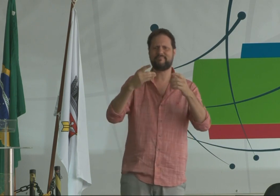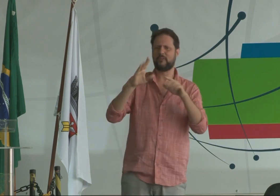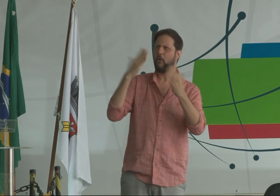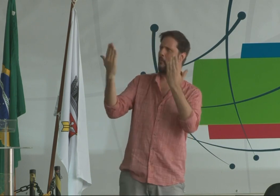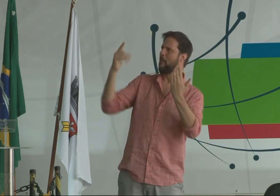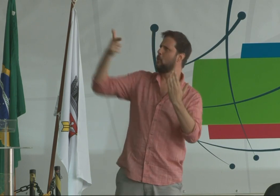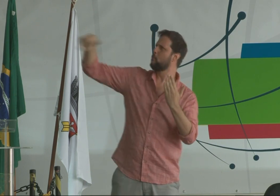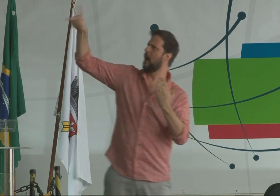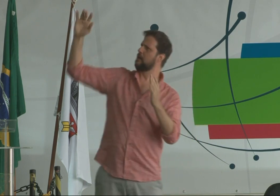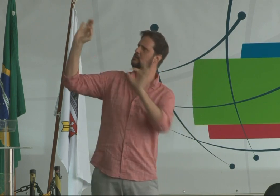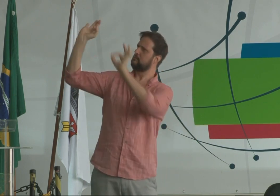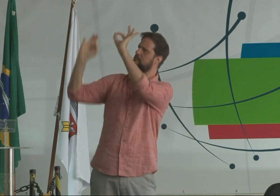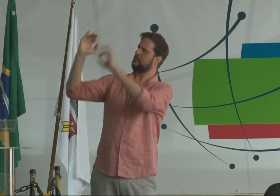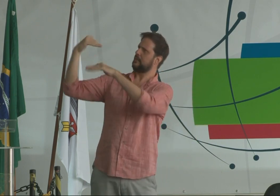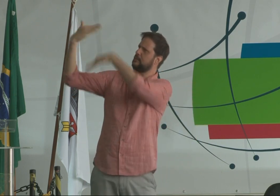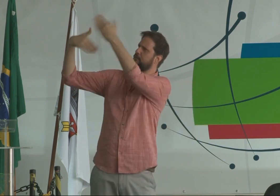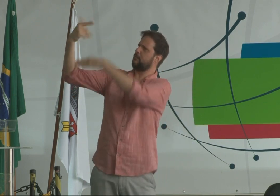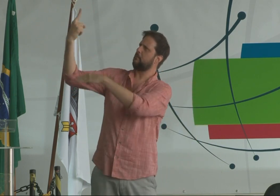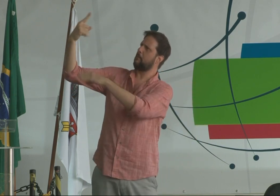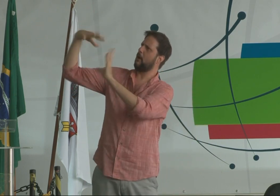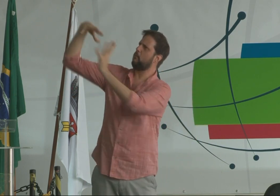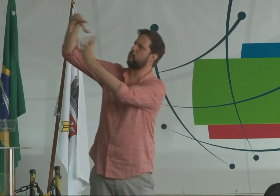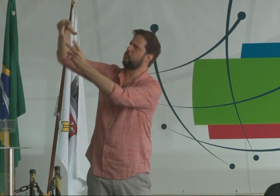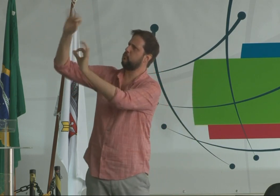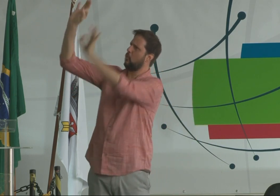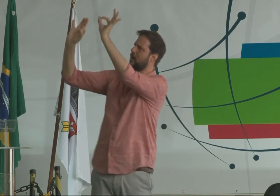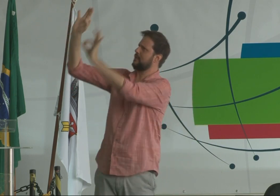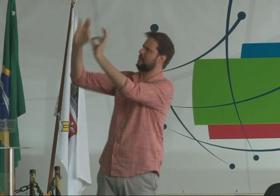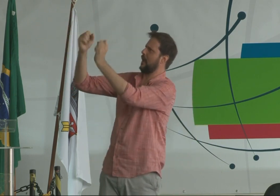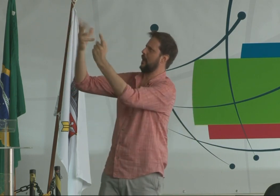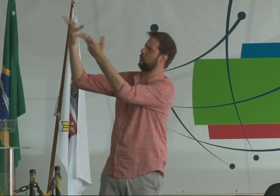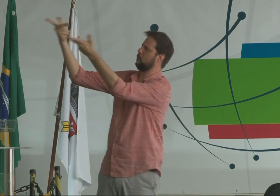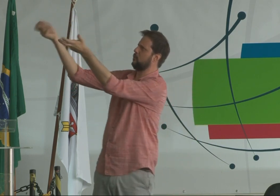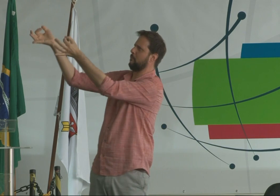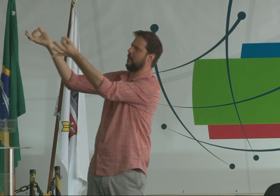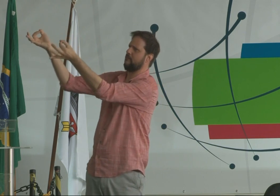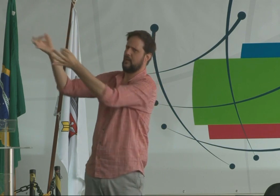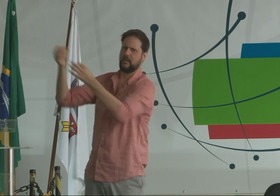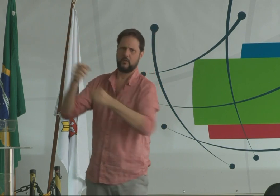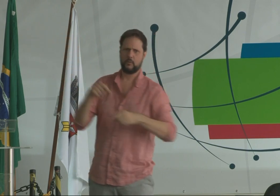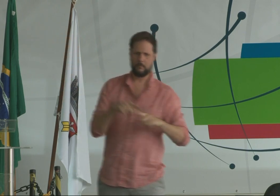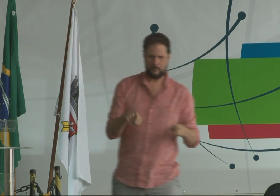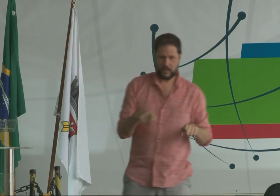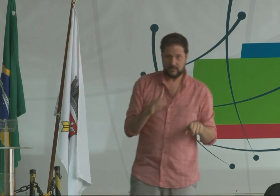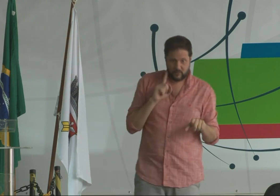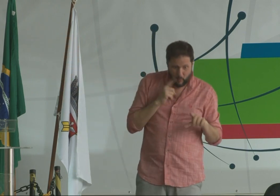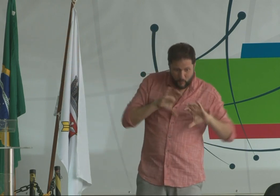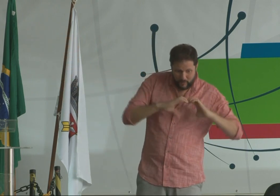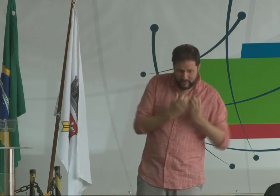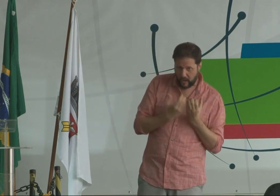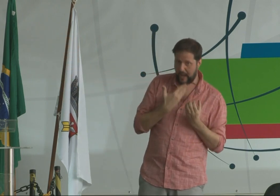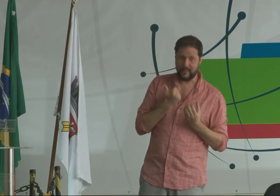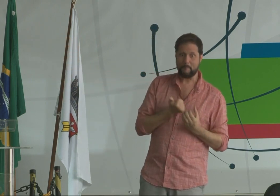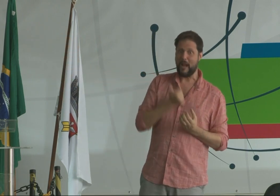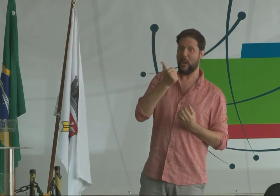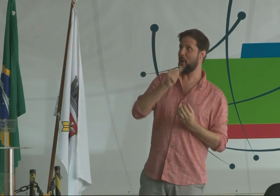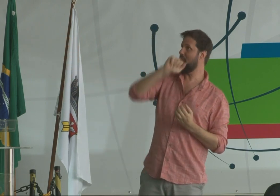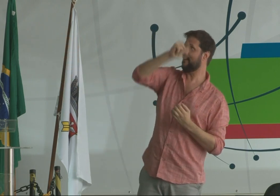tem questões estruturais que ainda também são atrasadas, processo de organização deles. Então, é uma questão que eu percebo, não é uma questão somente